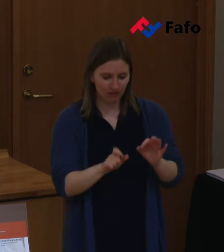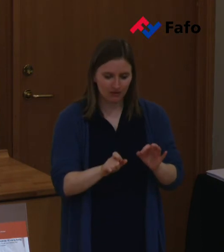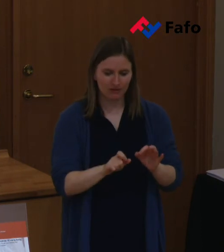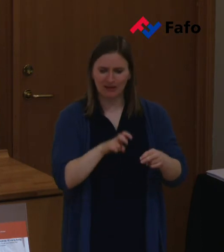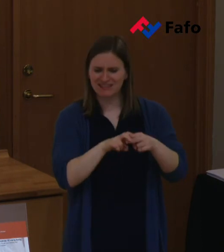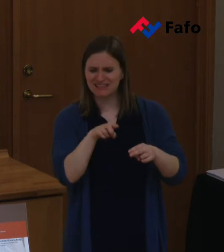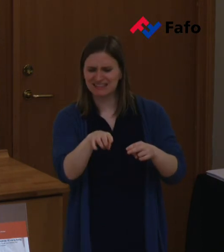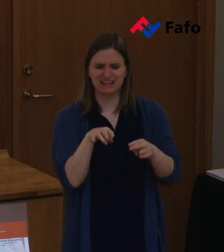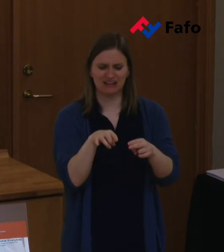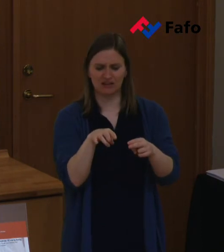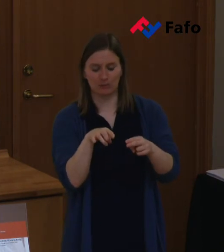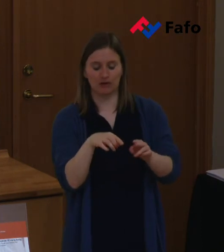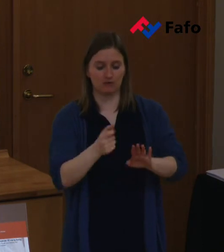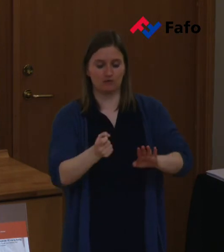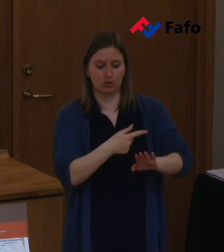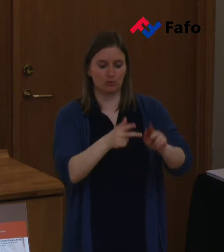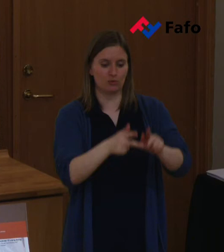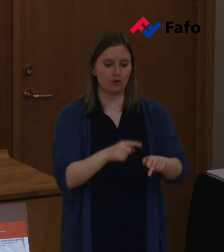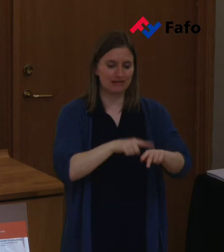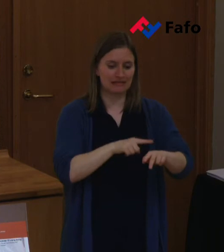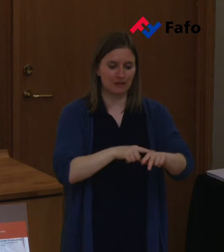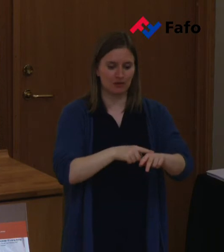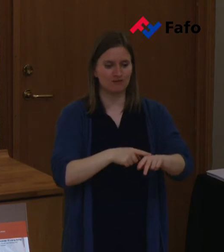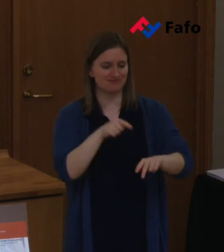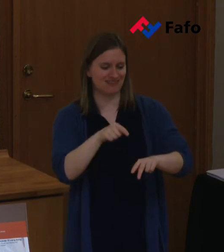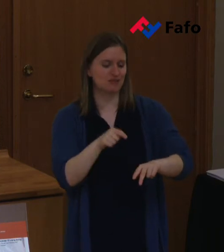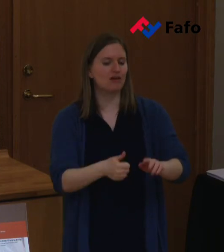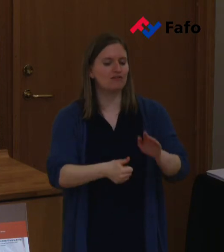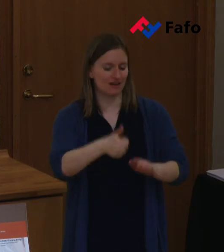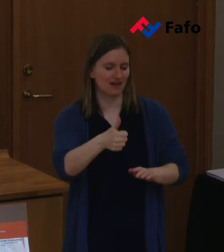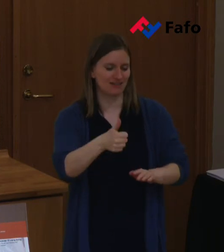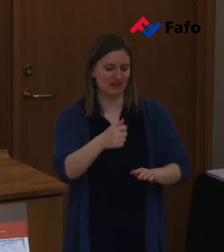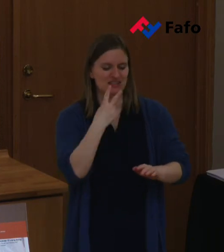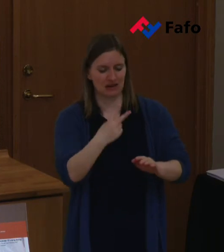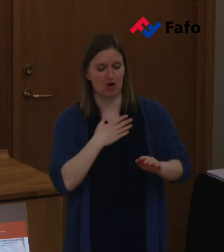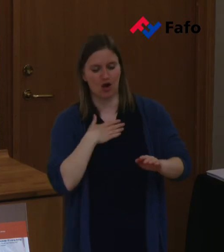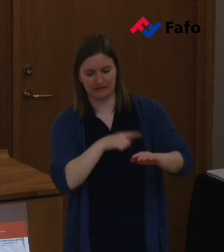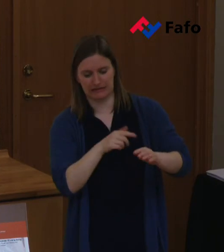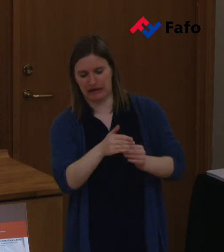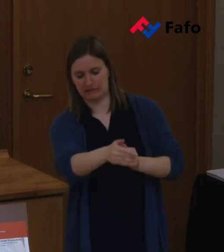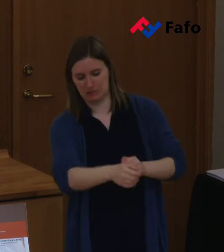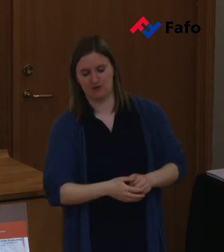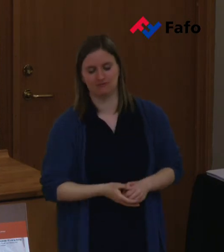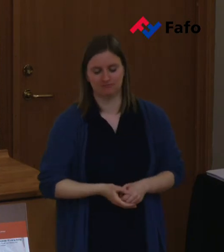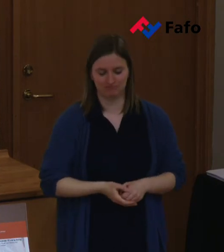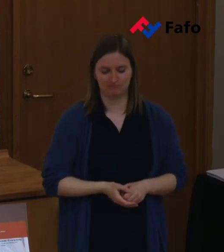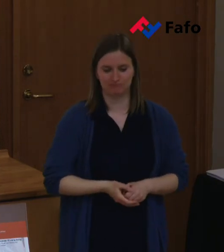så jeg tenkte jeg må bare skynde meg å bruke tiden på de tingene jeg synes var viktigst, og så vil jeg se hva jeg rikker etterpå.